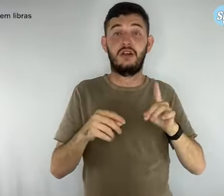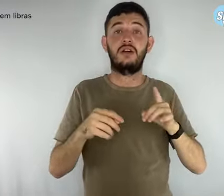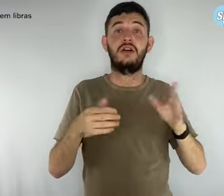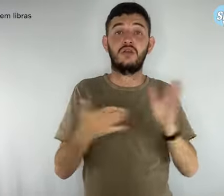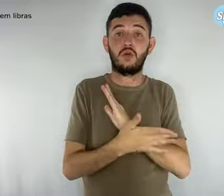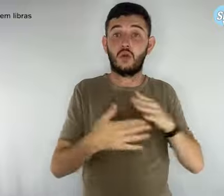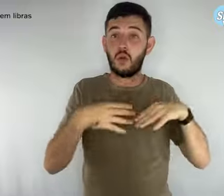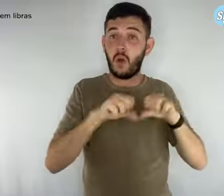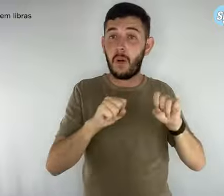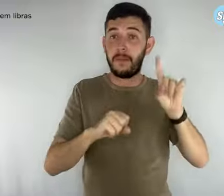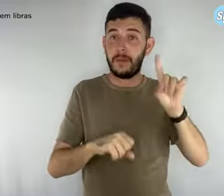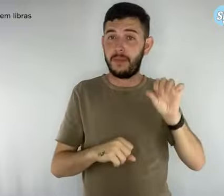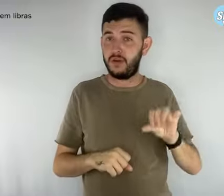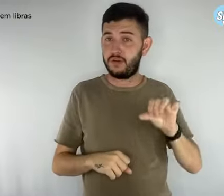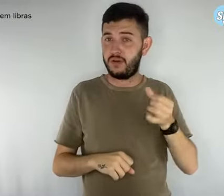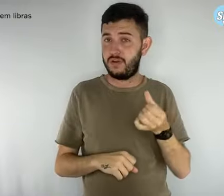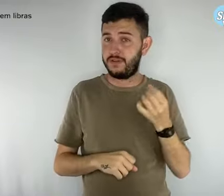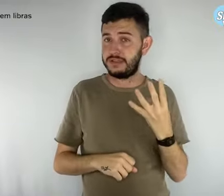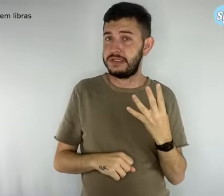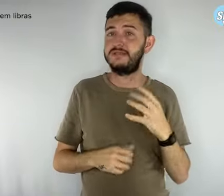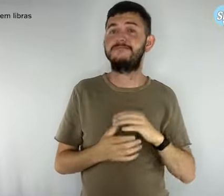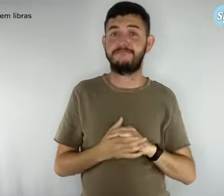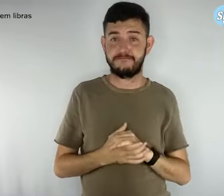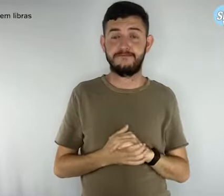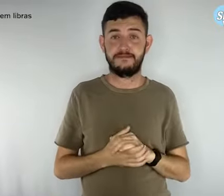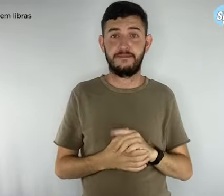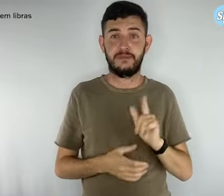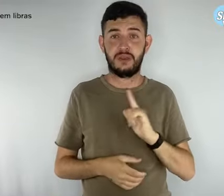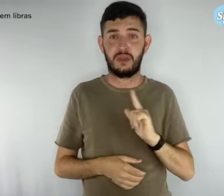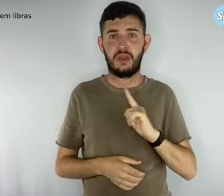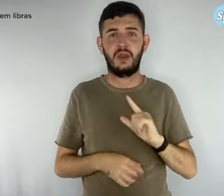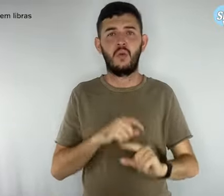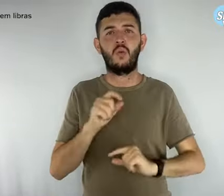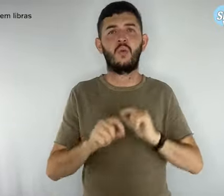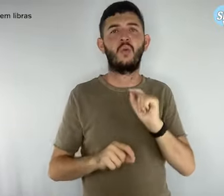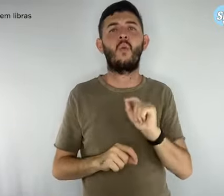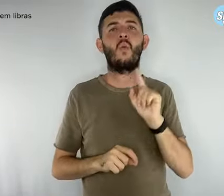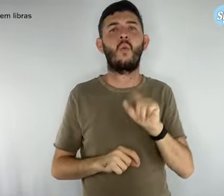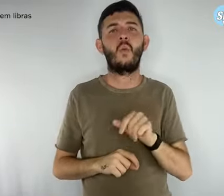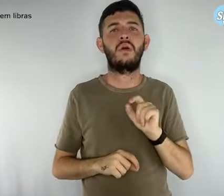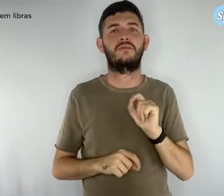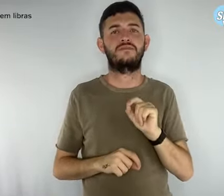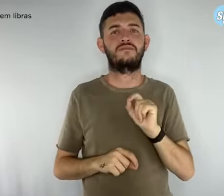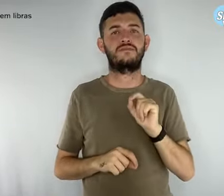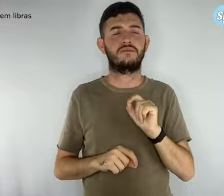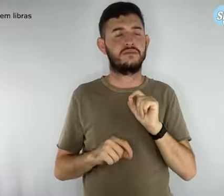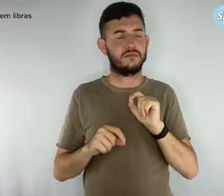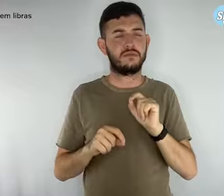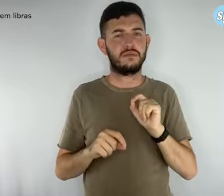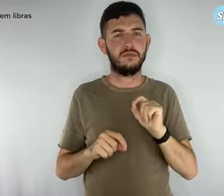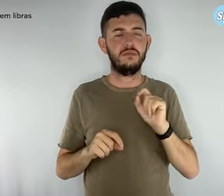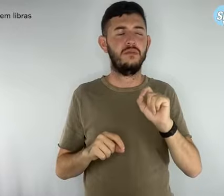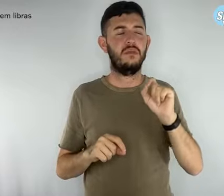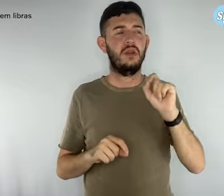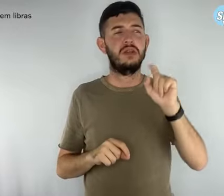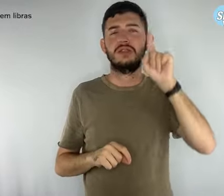1964. Há um padrão negativo, sempre com a ação ativa dos Estados Unidos, que não permite